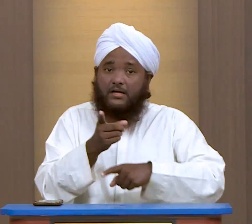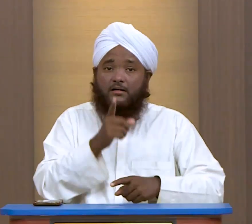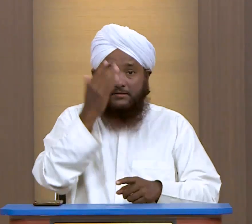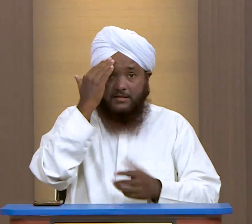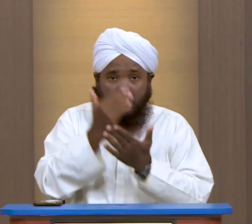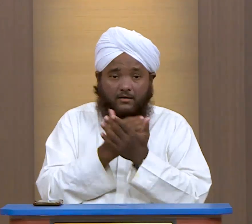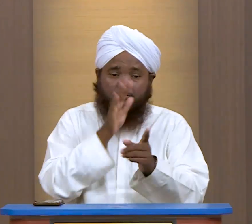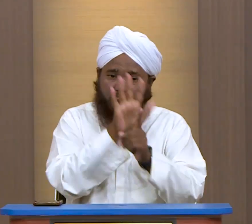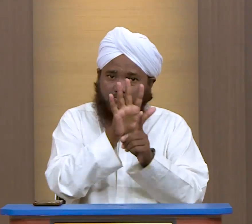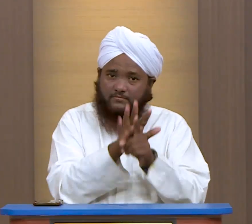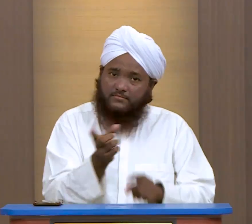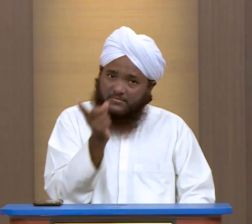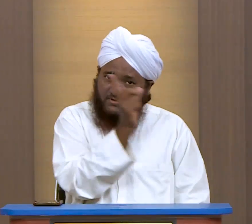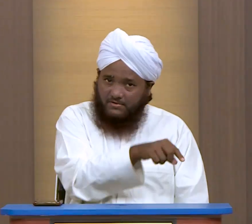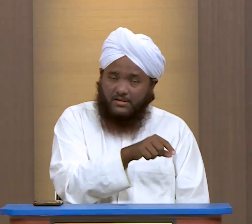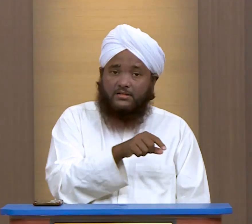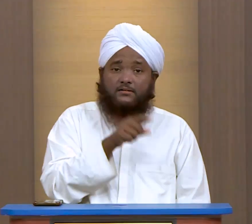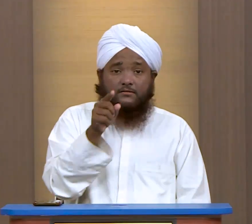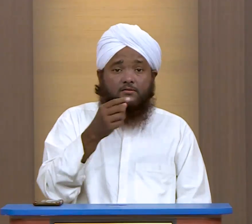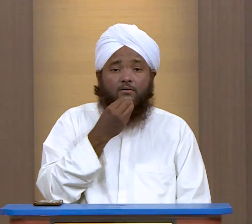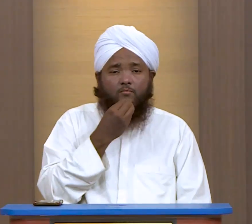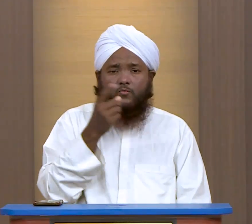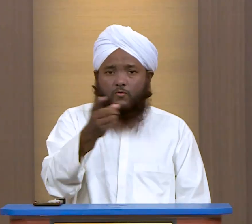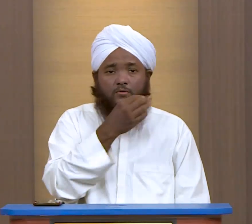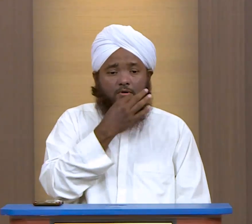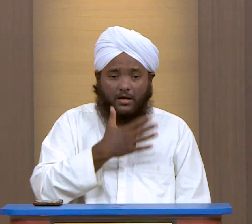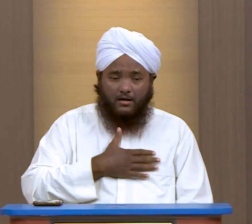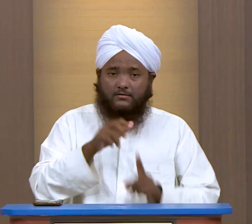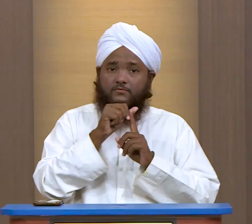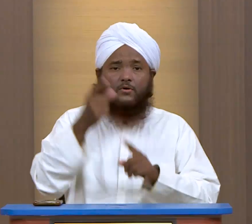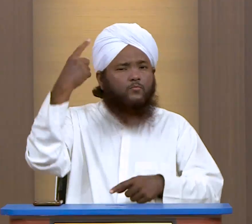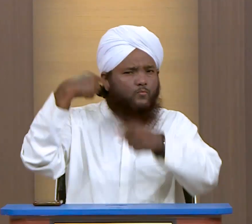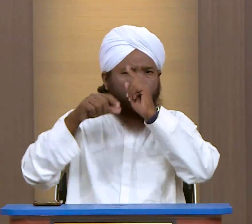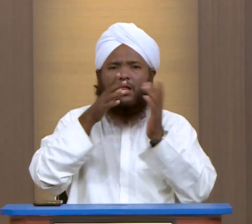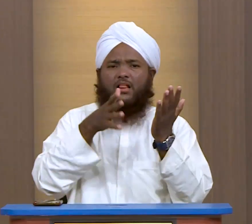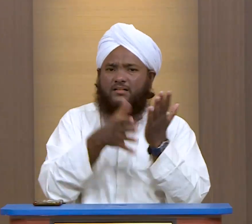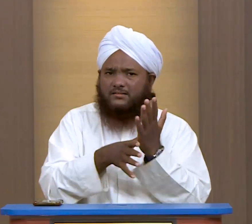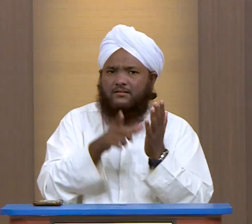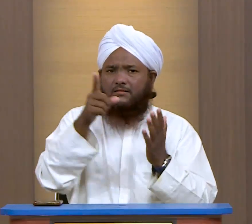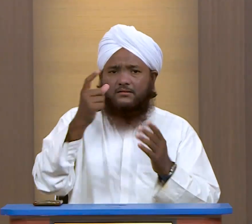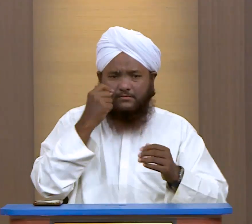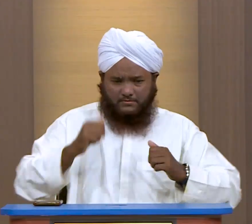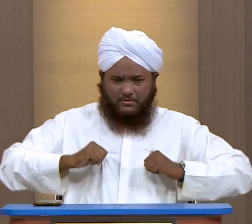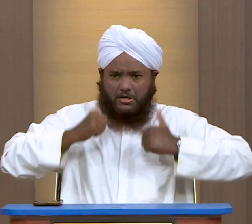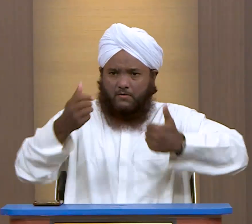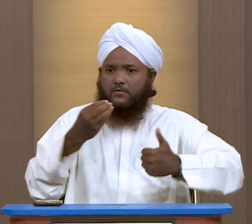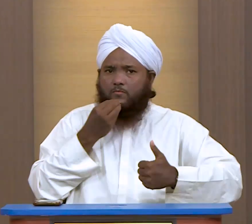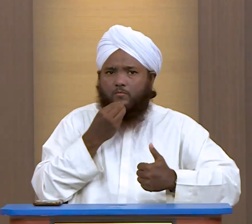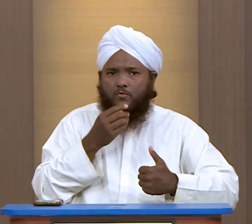کی عزت و مقام کی حفاظت کرنے کی ترغیب دی ہے۔ پہلے زمانے میں جب کوئی نوجوان کسی بوڑھے آدمی کے آگے